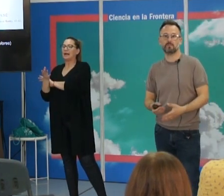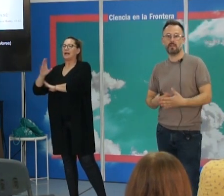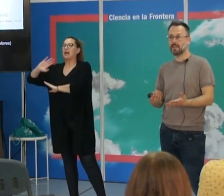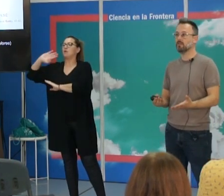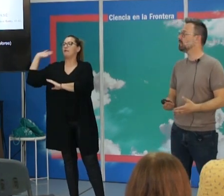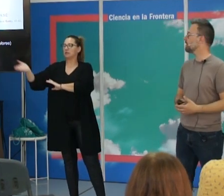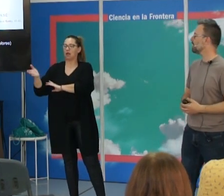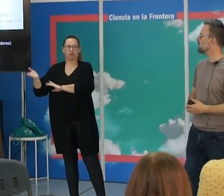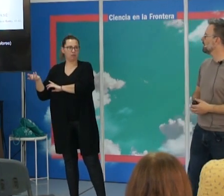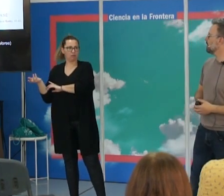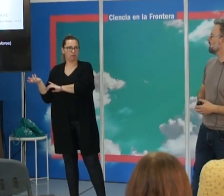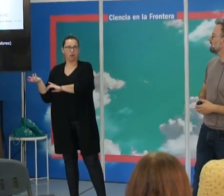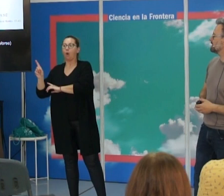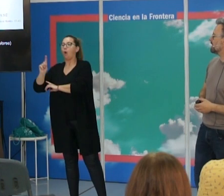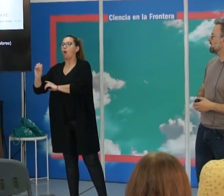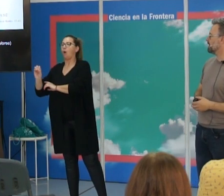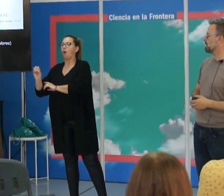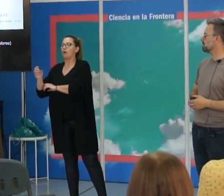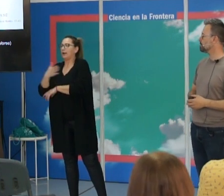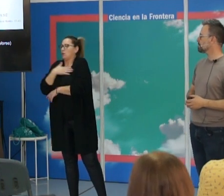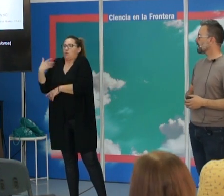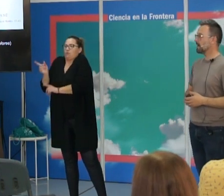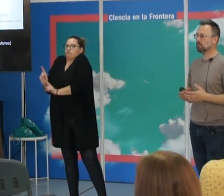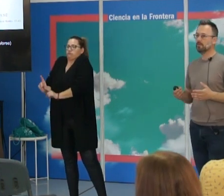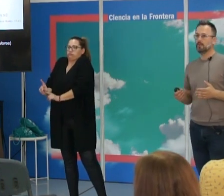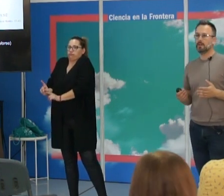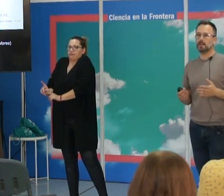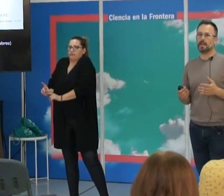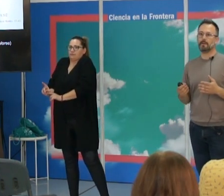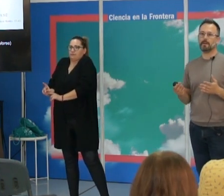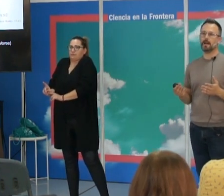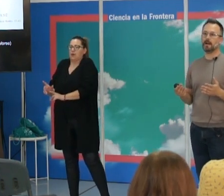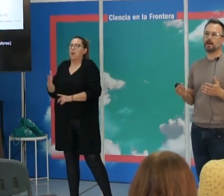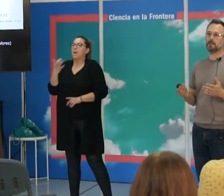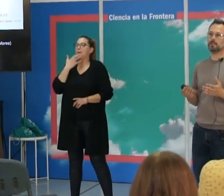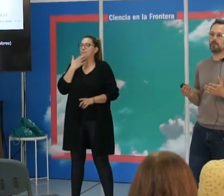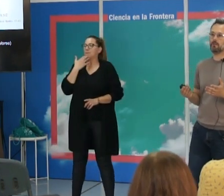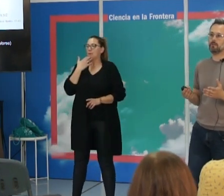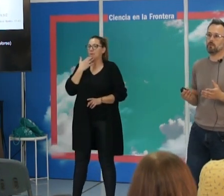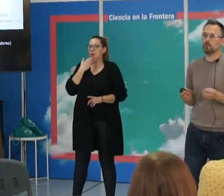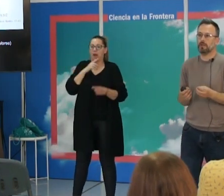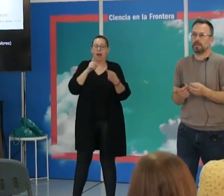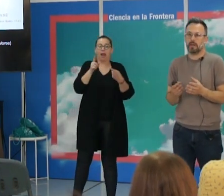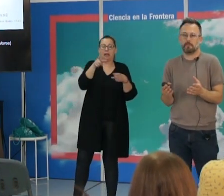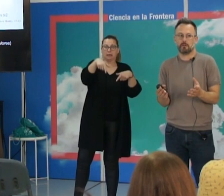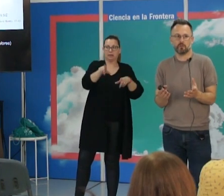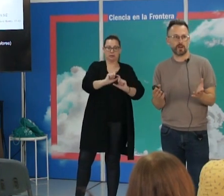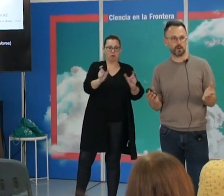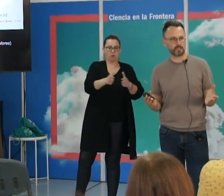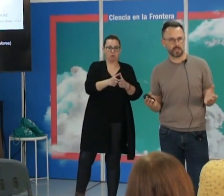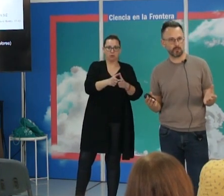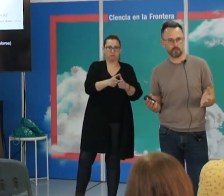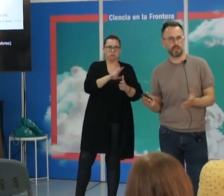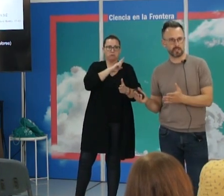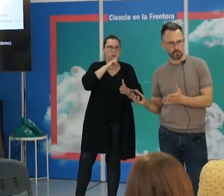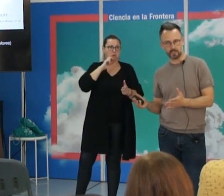perjuicio, de daño o de indeseabilidad, ¿no? Claro, en la primera situación no tiene nada que ver con los